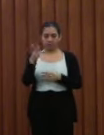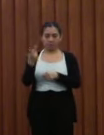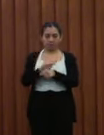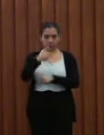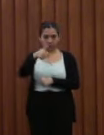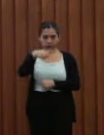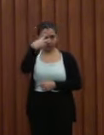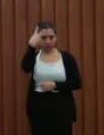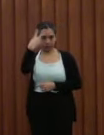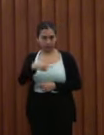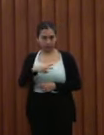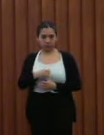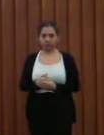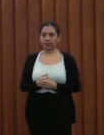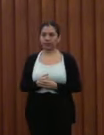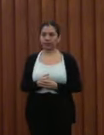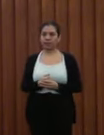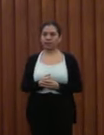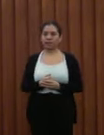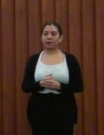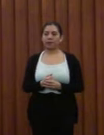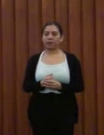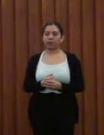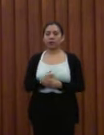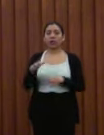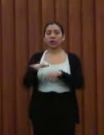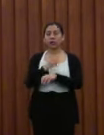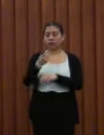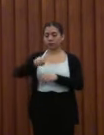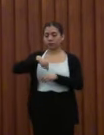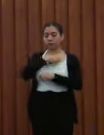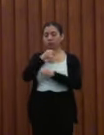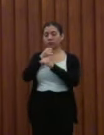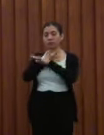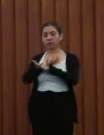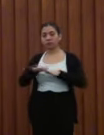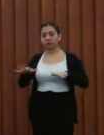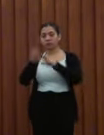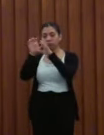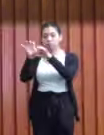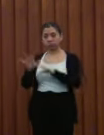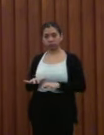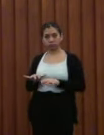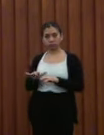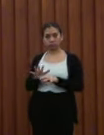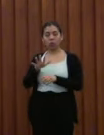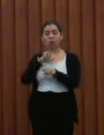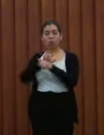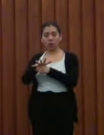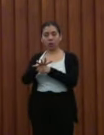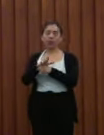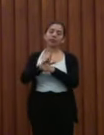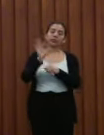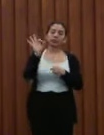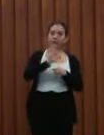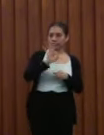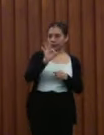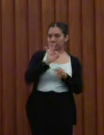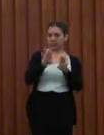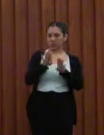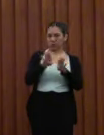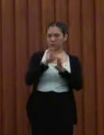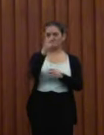país, porque nuestro informe se basa sobre todo en lo que reportan los medios de comunicación, en las